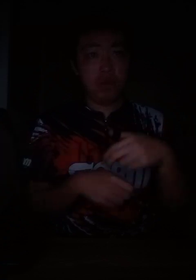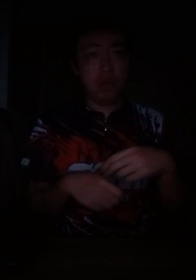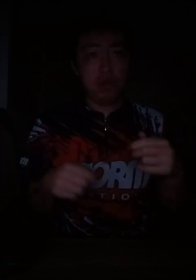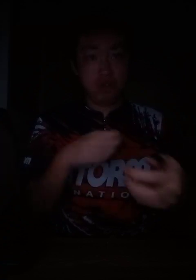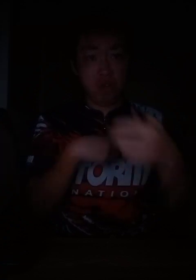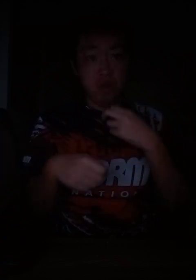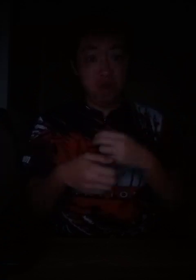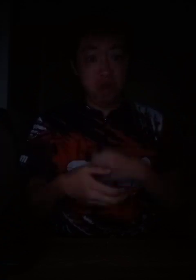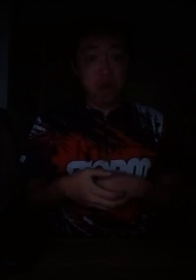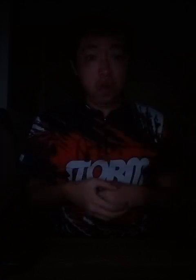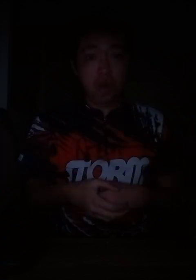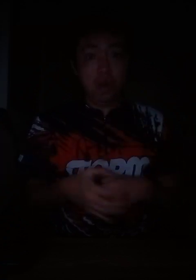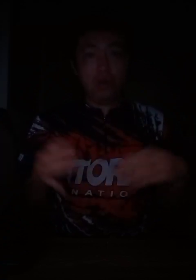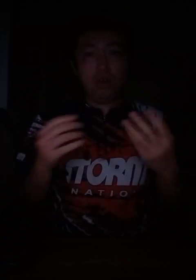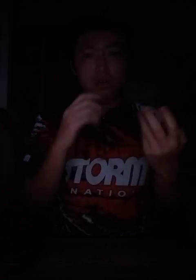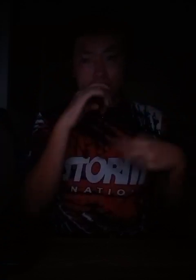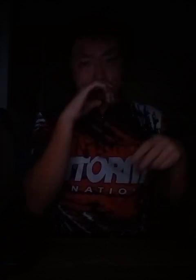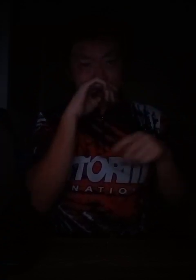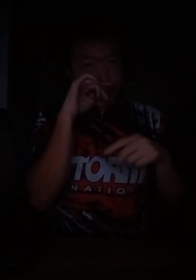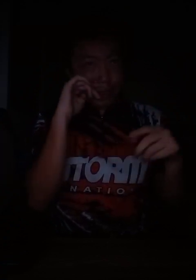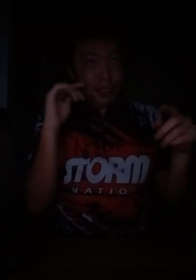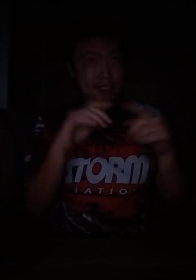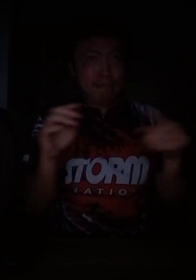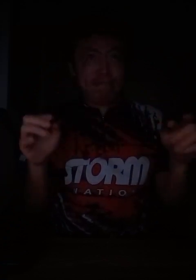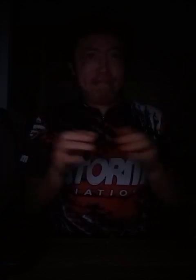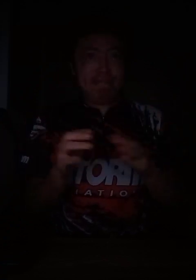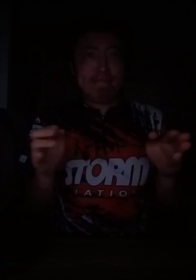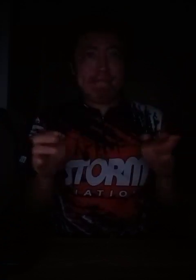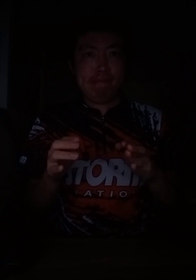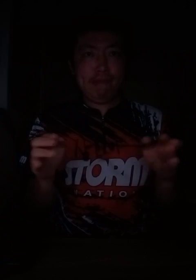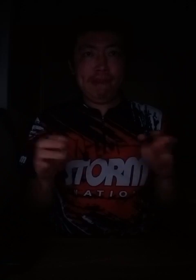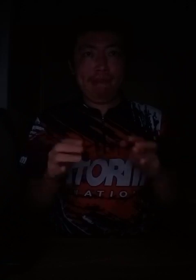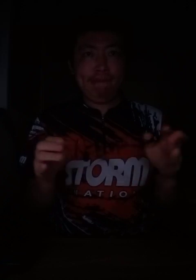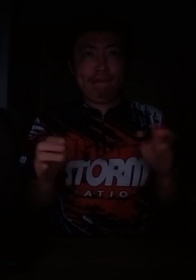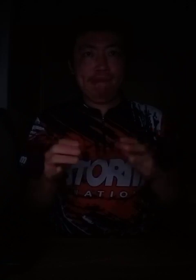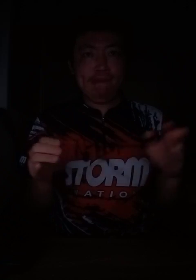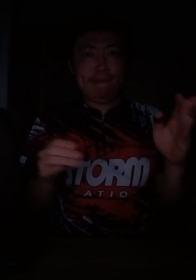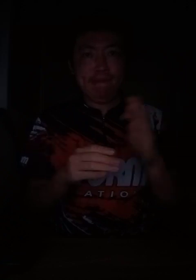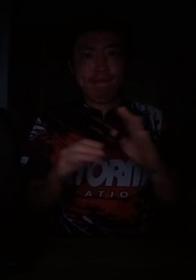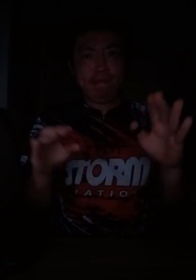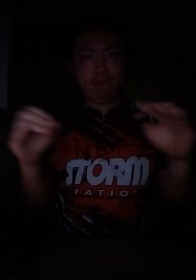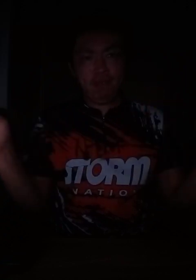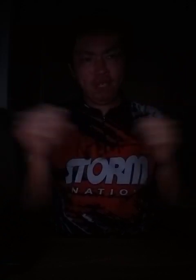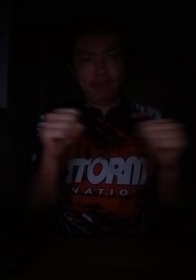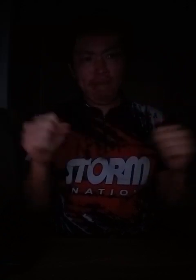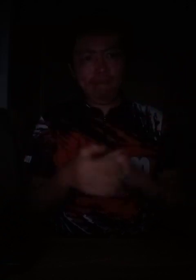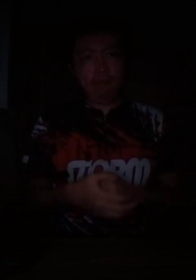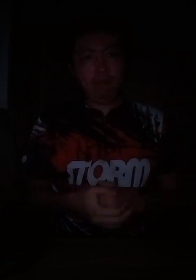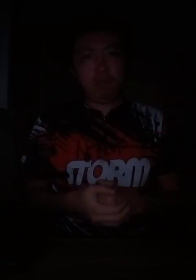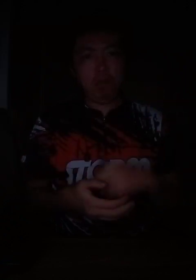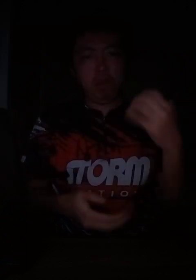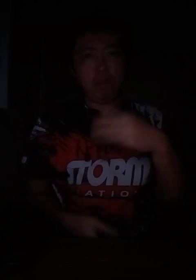뛰어옵니다. 이 남성 그대로 아주머니의 이 뒤를 저렇게 덮쳐서요, 껴안은 채로 몸을